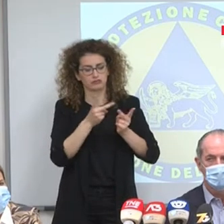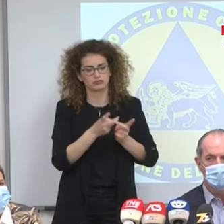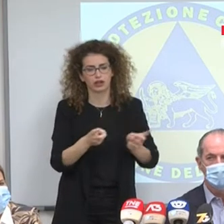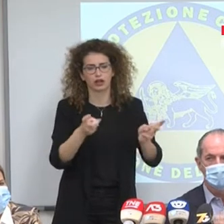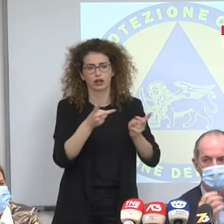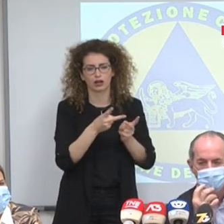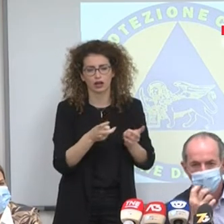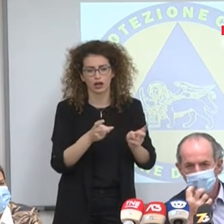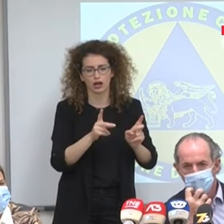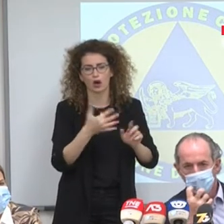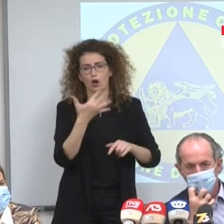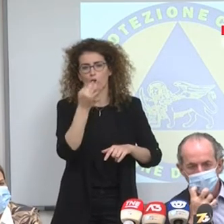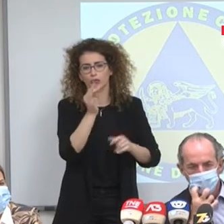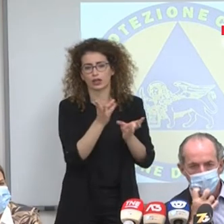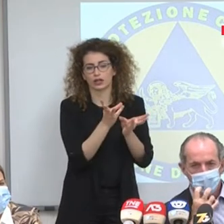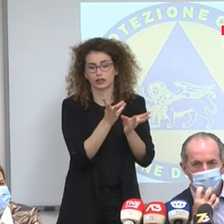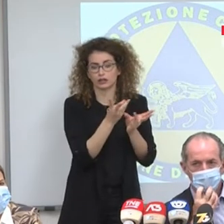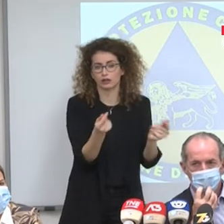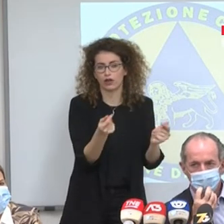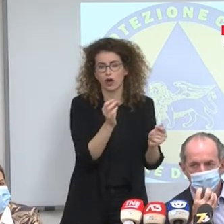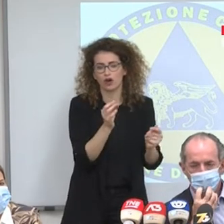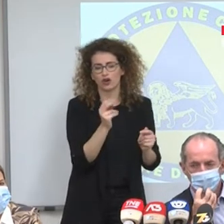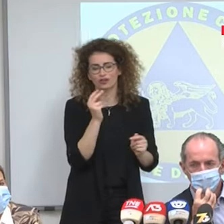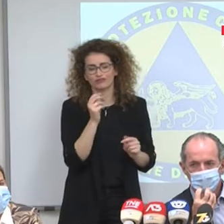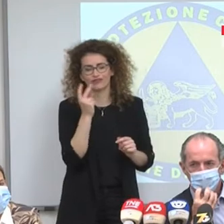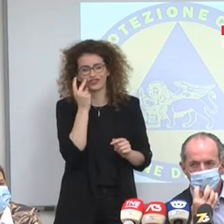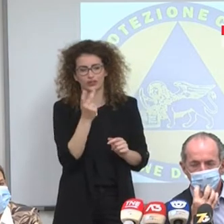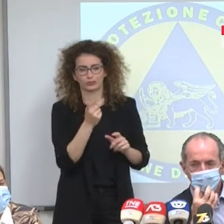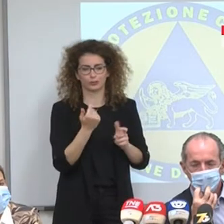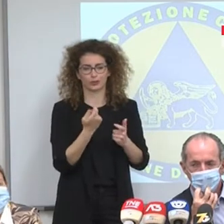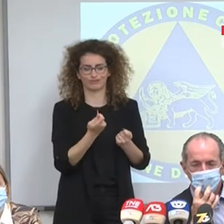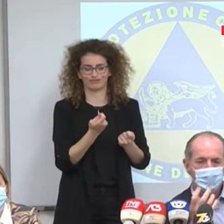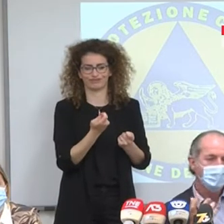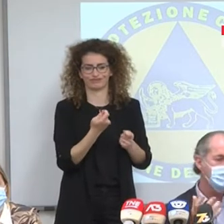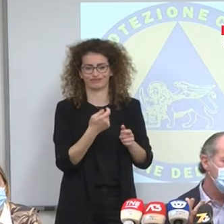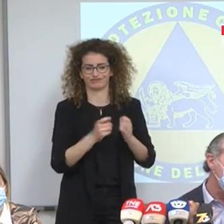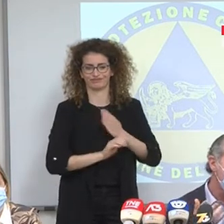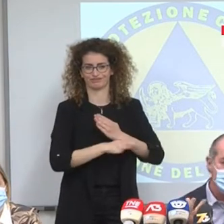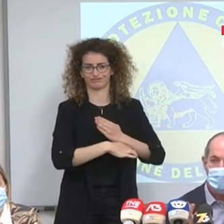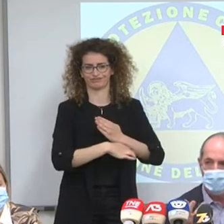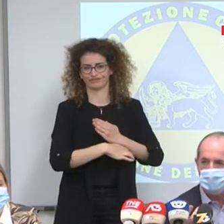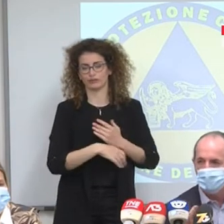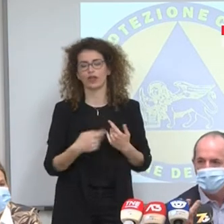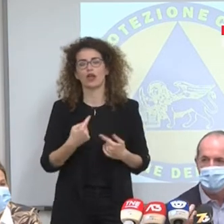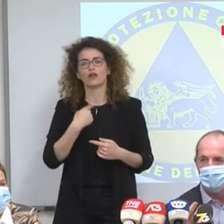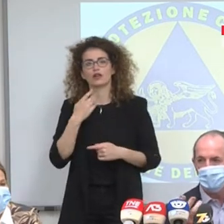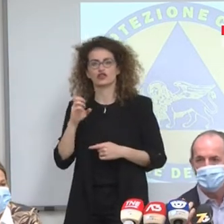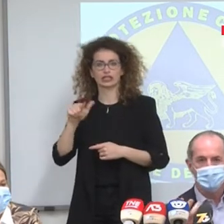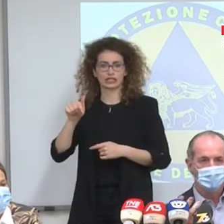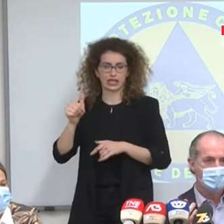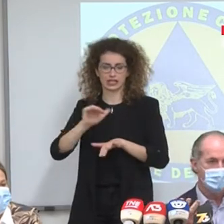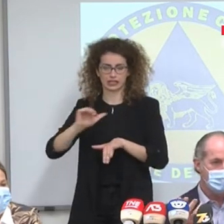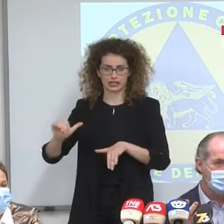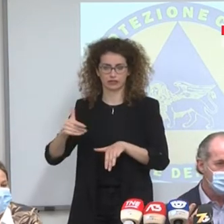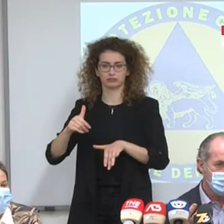l'impressione che vi siano ancora delle resistenze? No, io vedo Al di là del CTS che ha risposto alle nostre linee guida